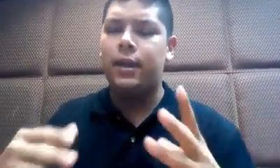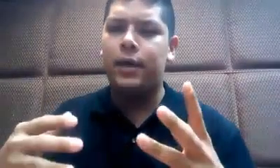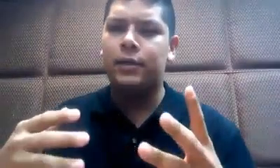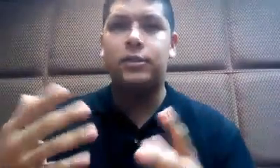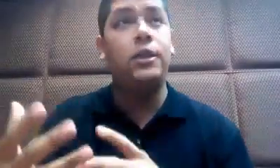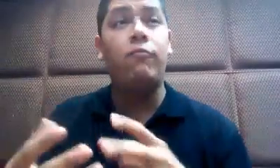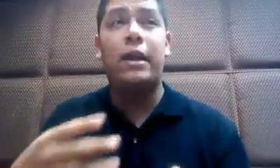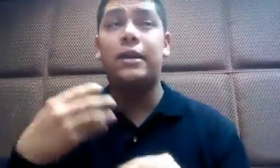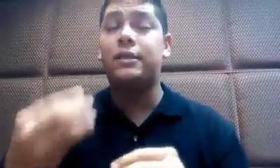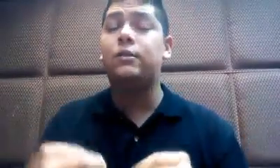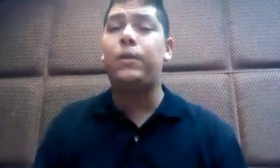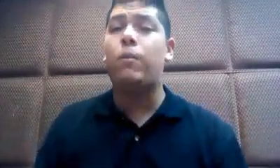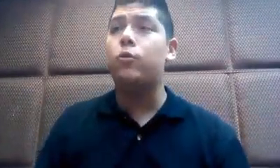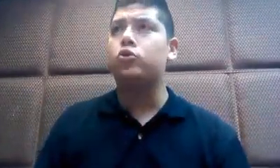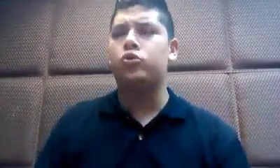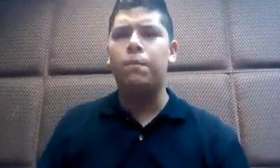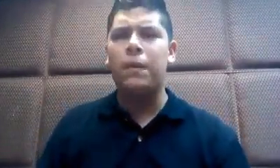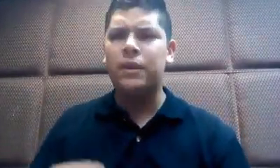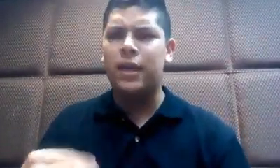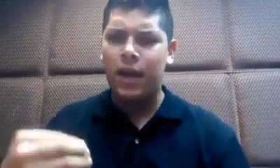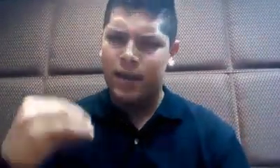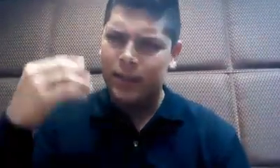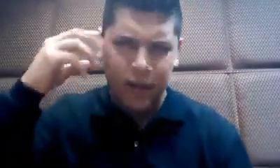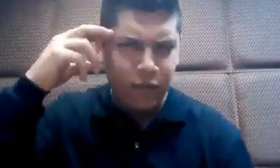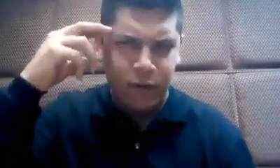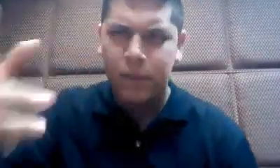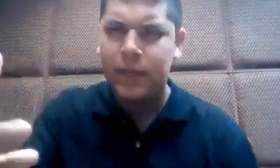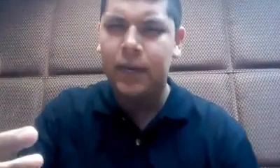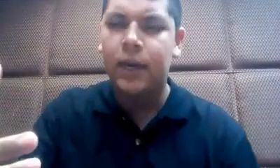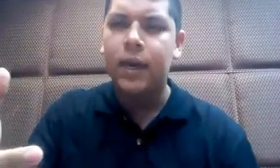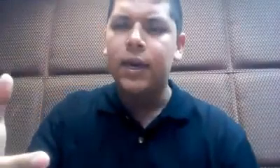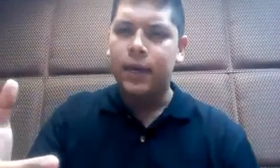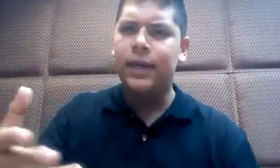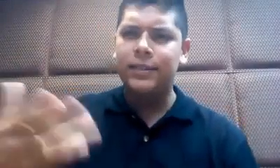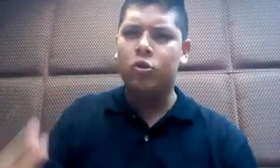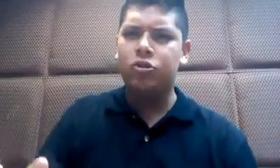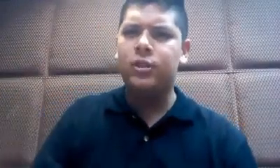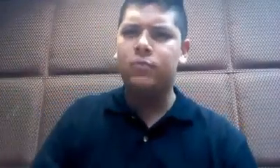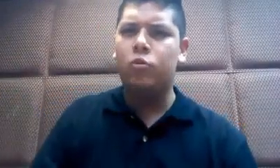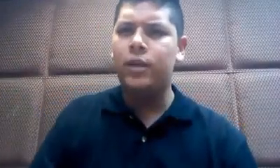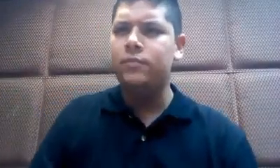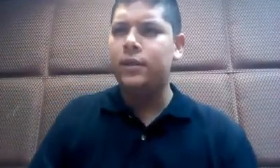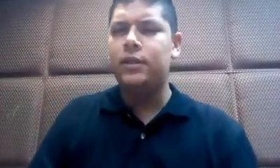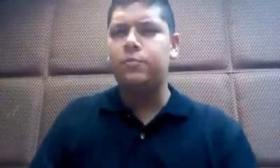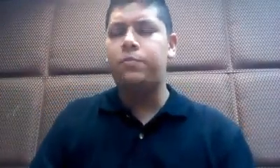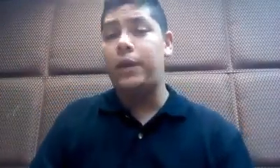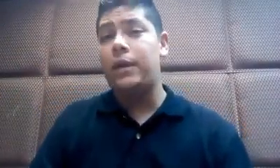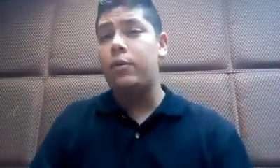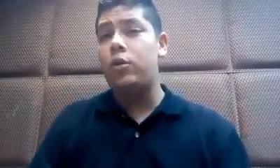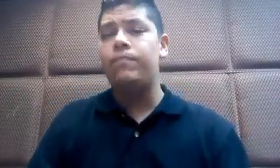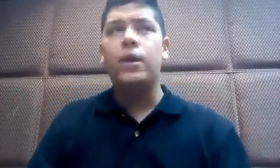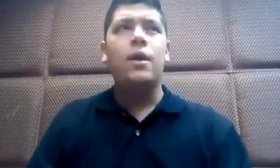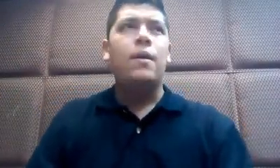les chiflan, les hacen piropos, o simplemente hay gente tan enferma que le dice cosas a las mujeres mientras espera el camión, ¿no?